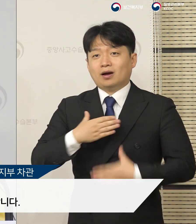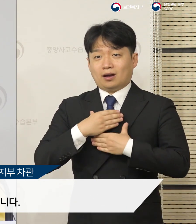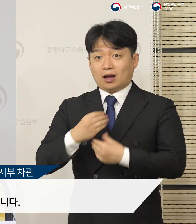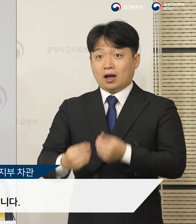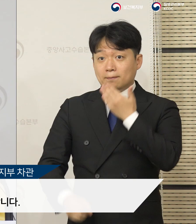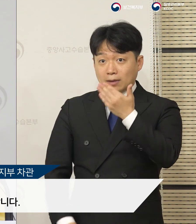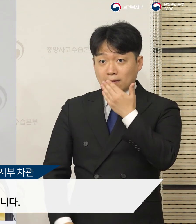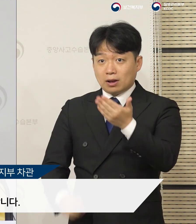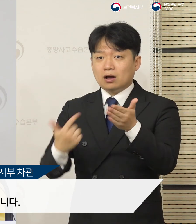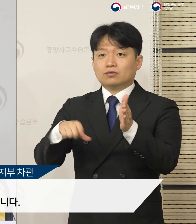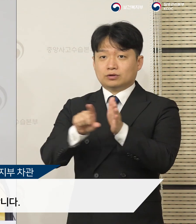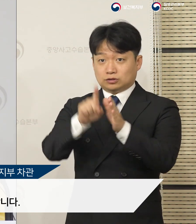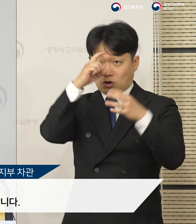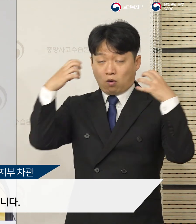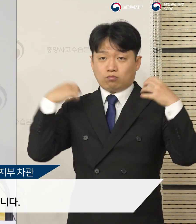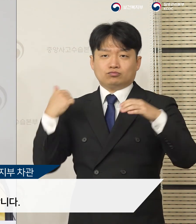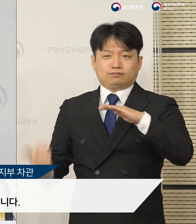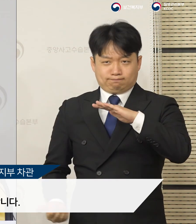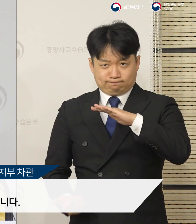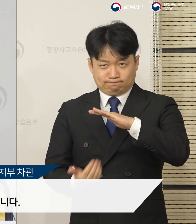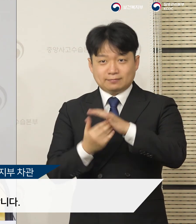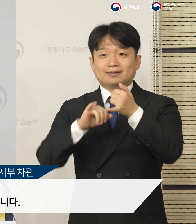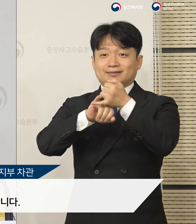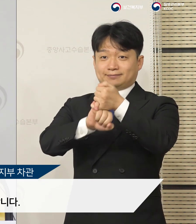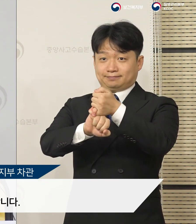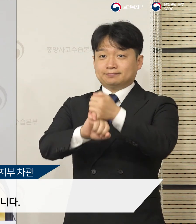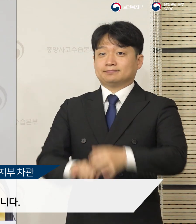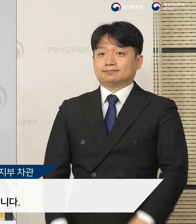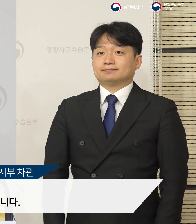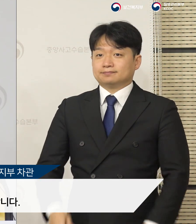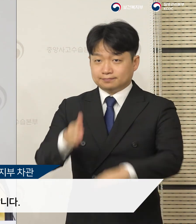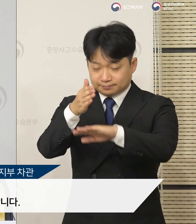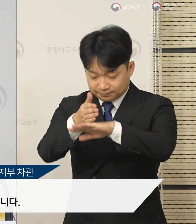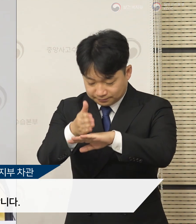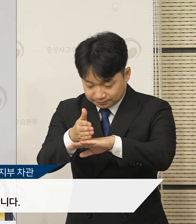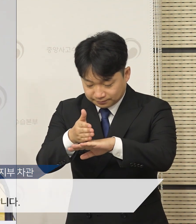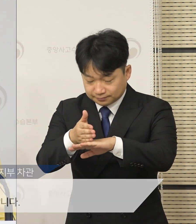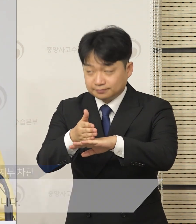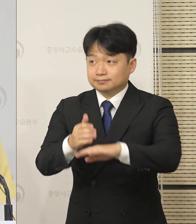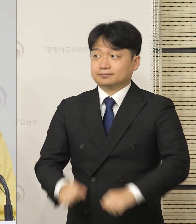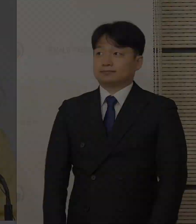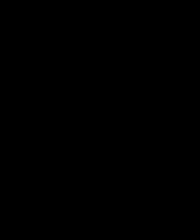보다 안심하실 수 있도록 정부도 최선의 노력을 다하겠습니다. 감사합니다.